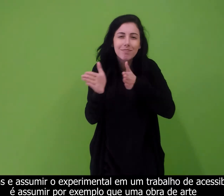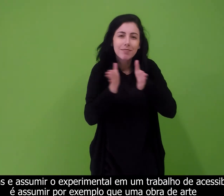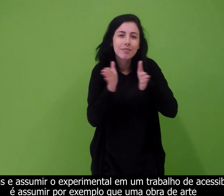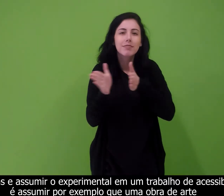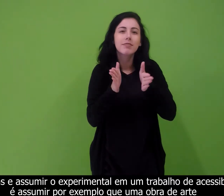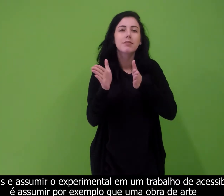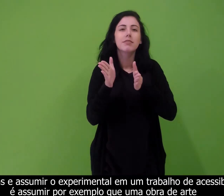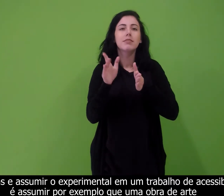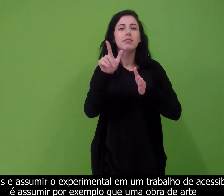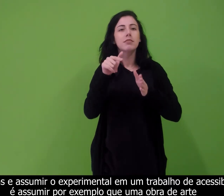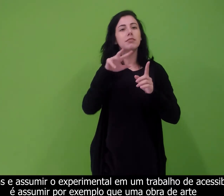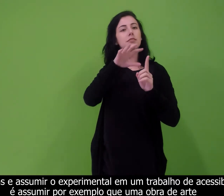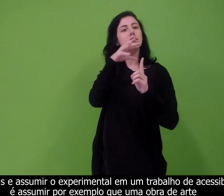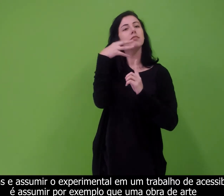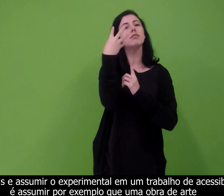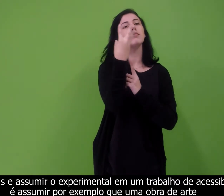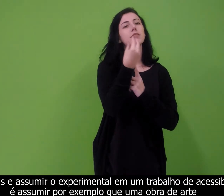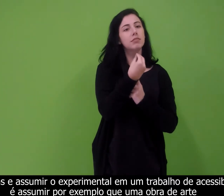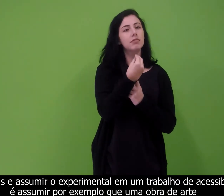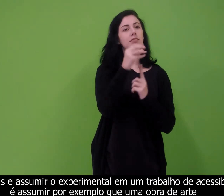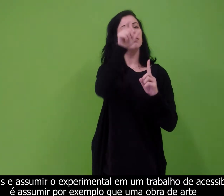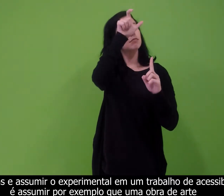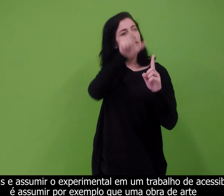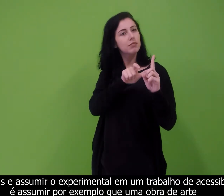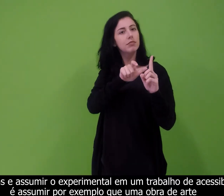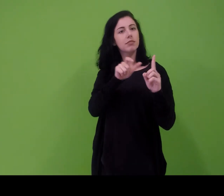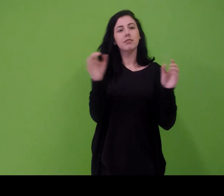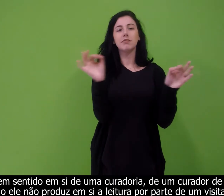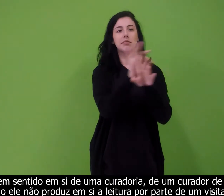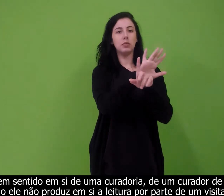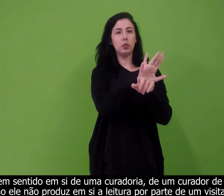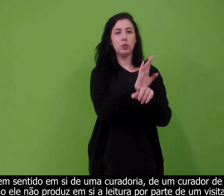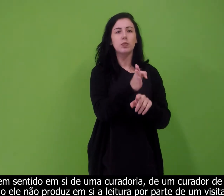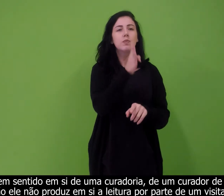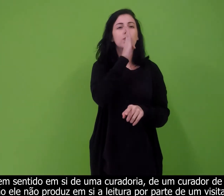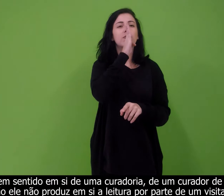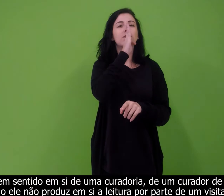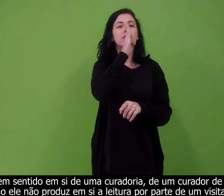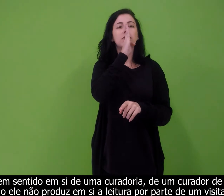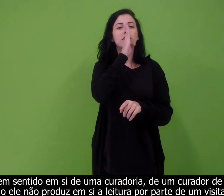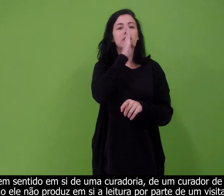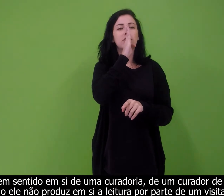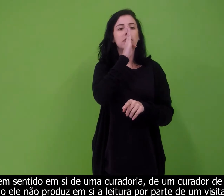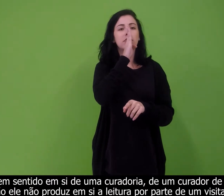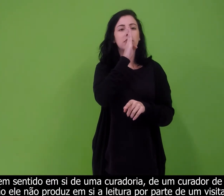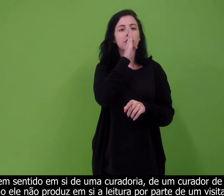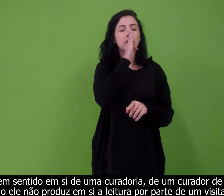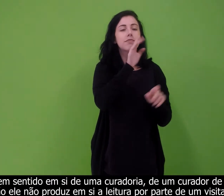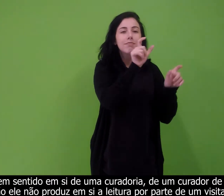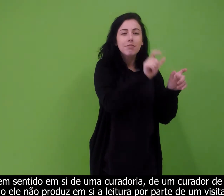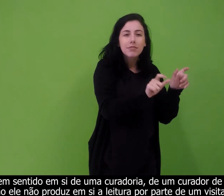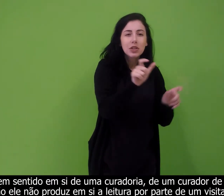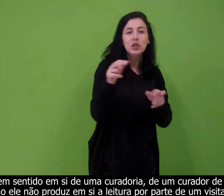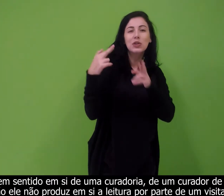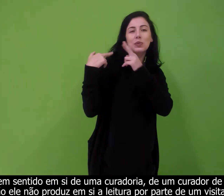acessibilidade é assumir, por exemplo, que uma obra de arte ela não tem sentido em si, que uma curadoria de um curador